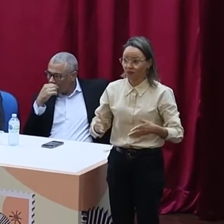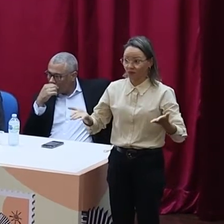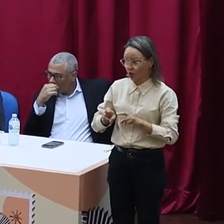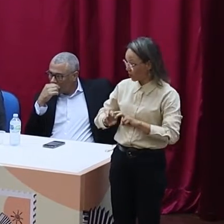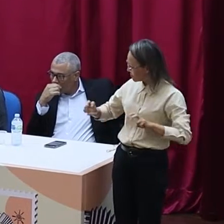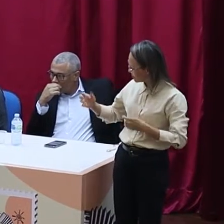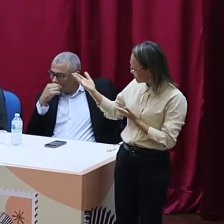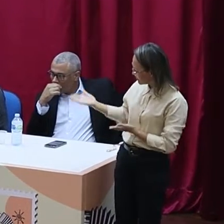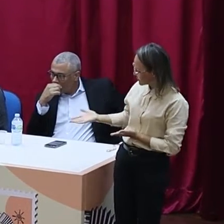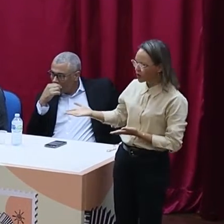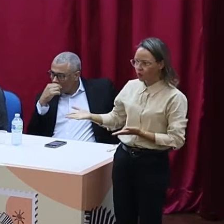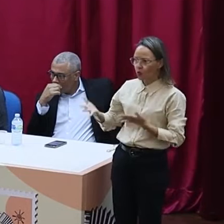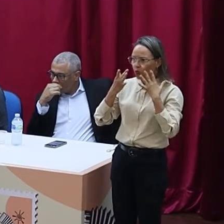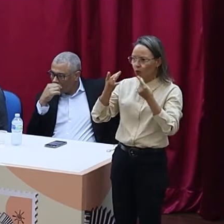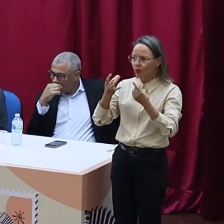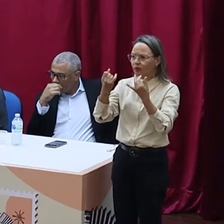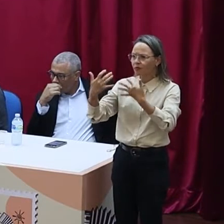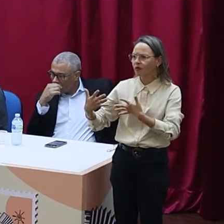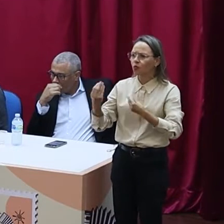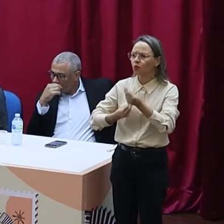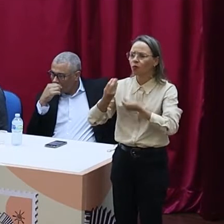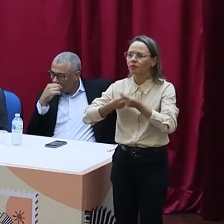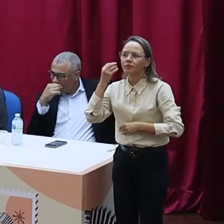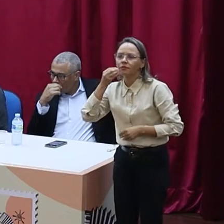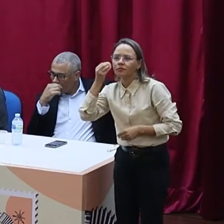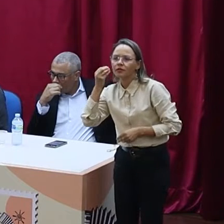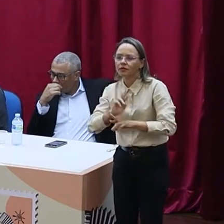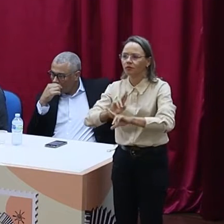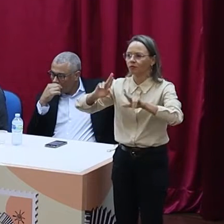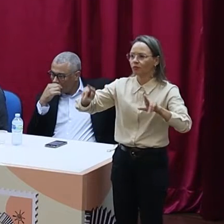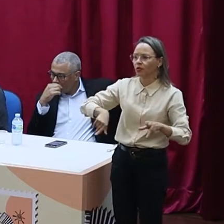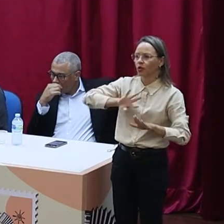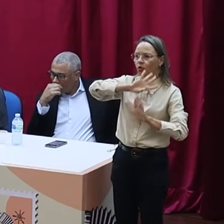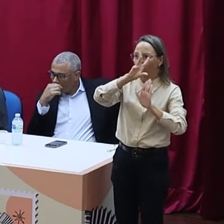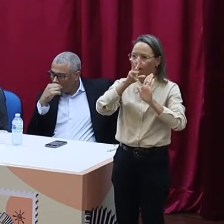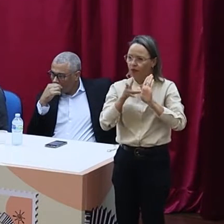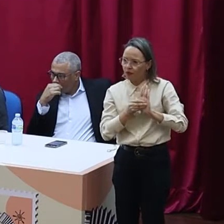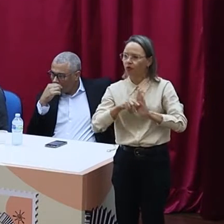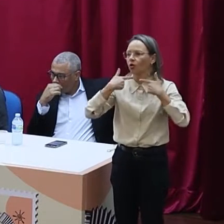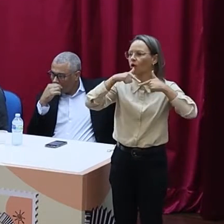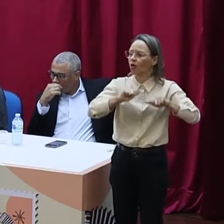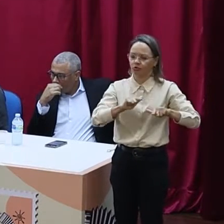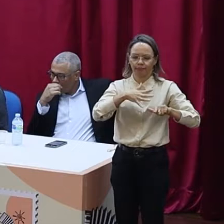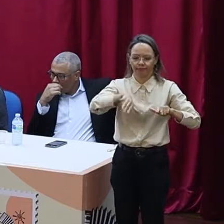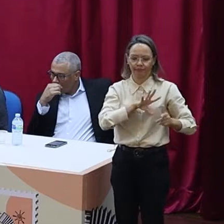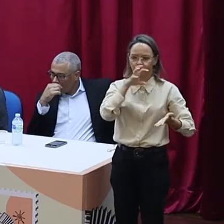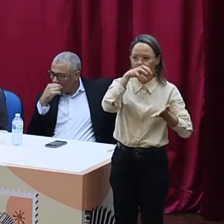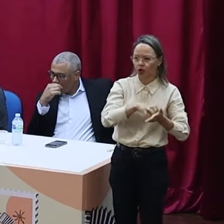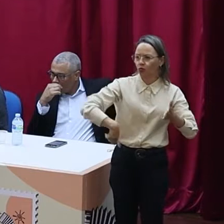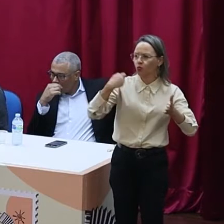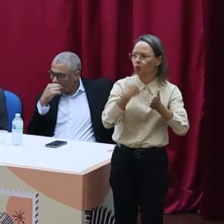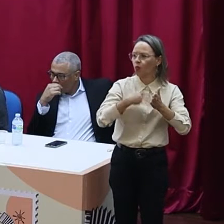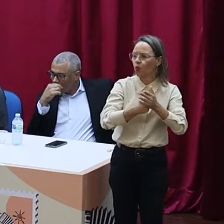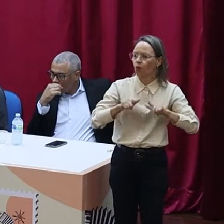mesa, propomos uma escuta atenta a diferentes experiências e abordagens que colocam a linguagem no centro das lutas por